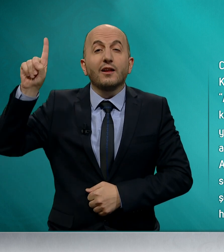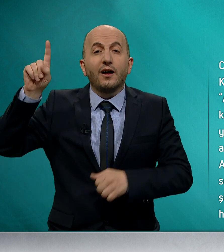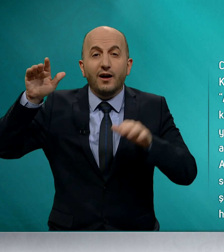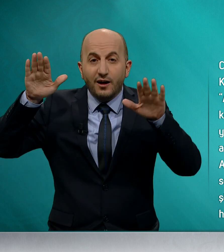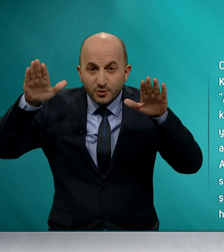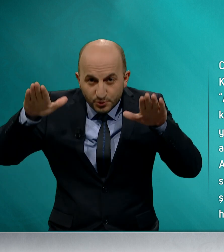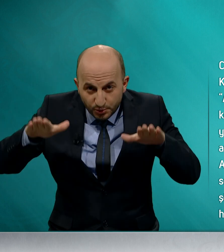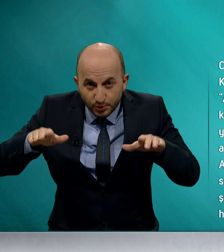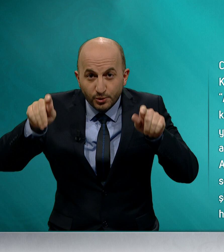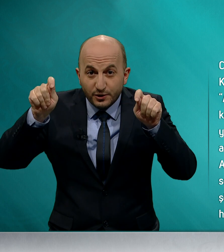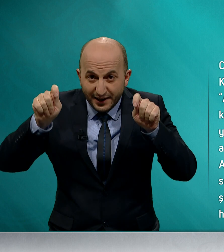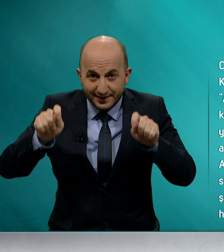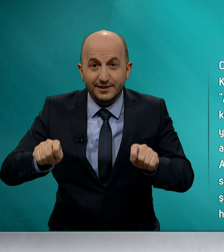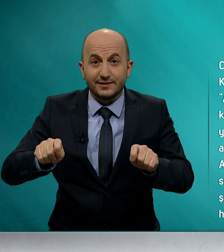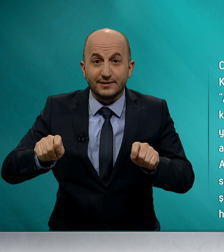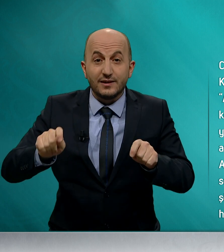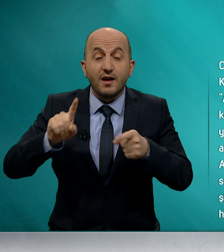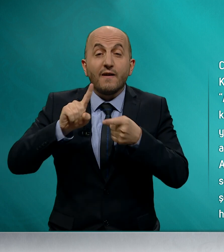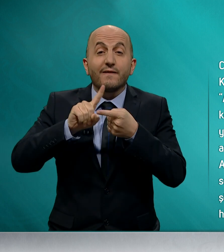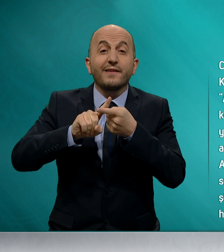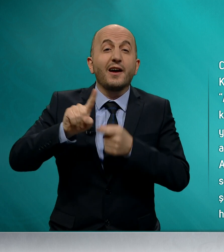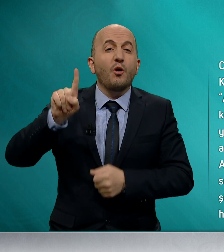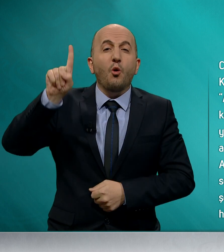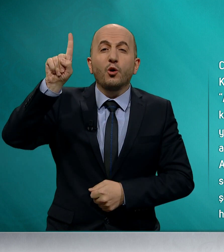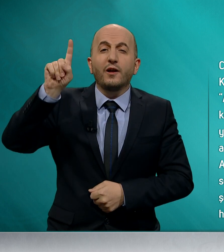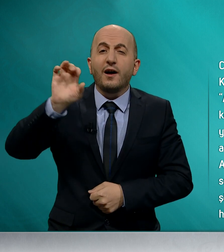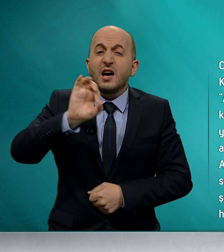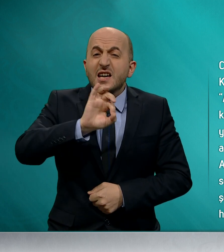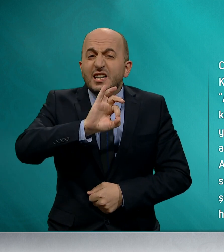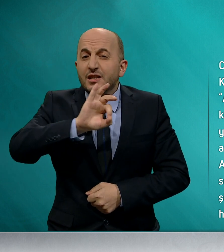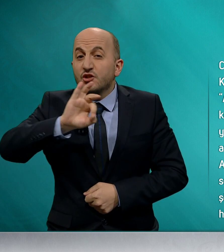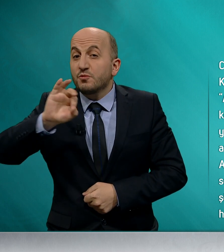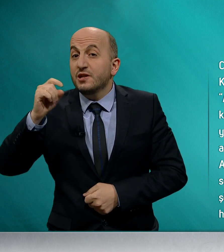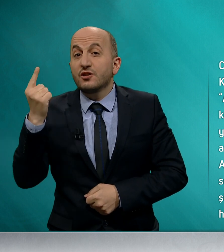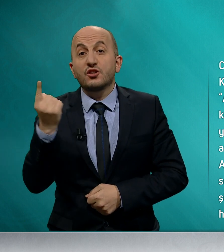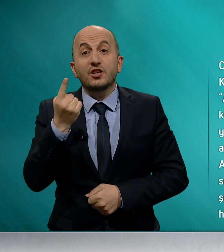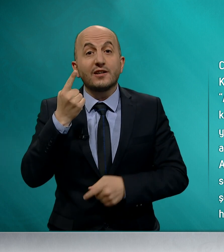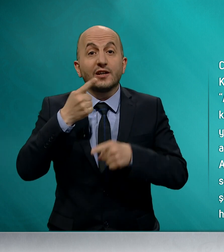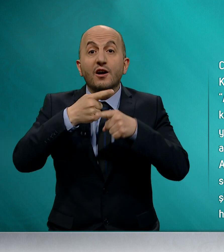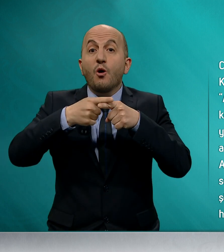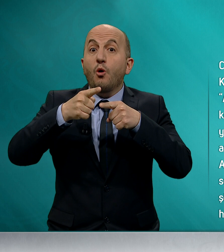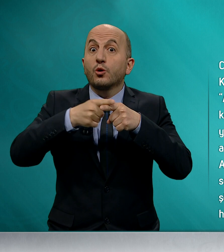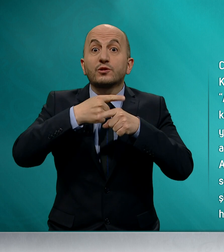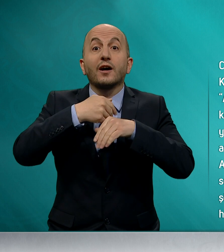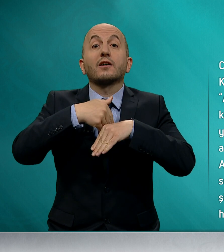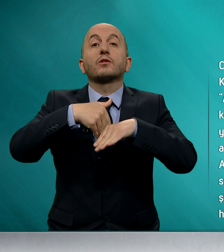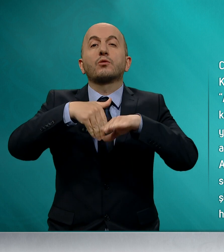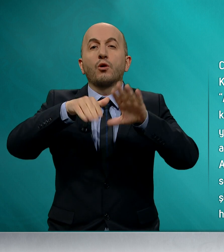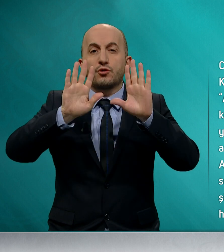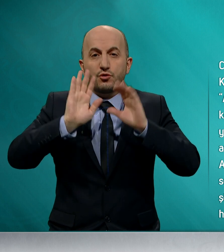Allah'a kulluk edin ve ona hiçbir şeyi ortak